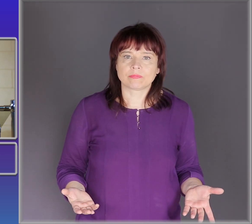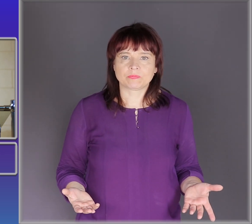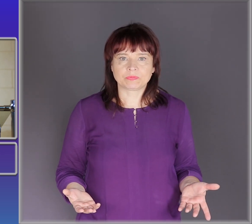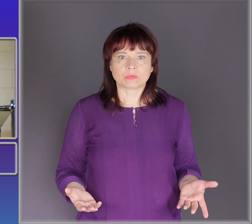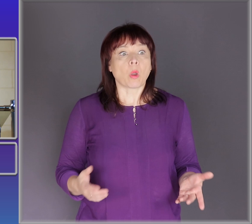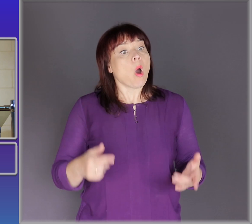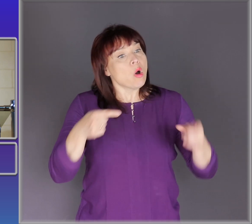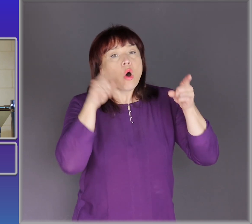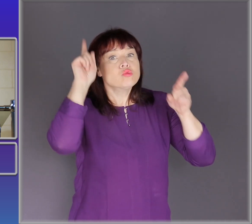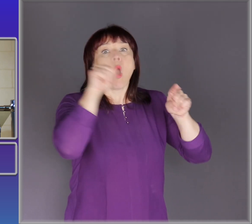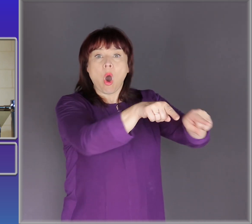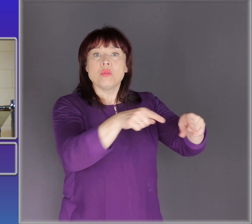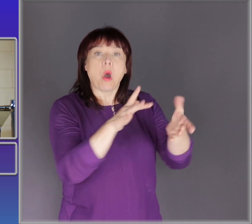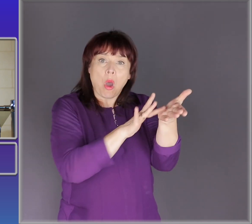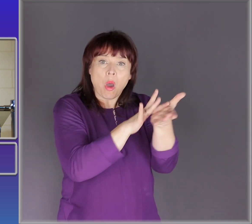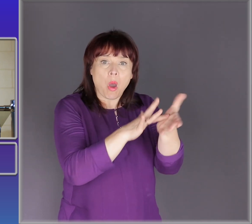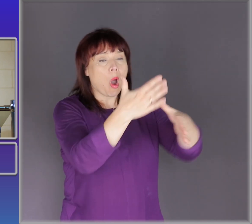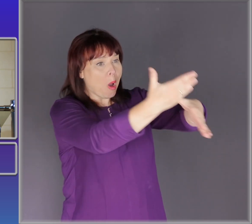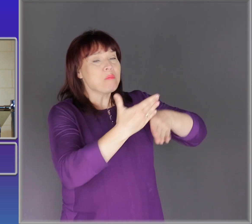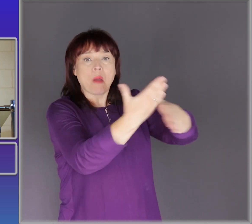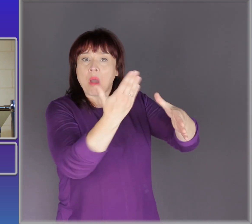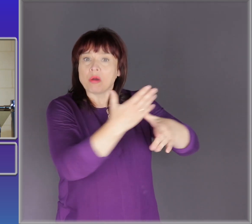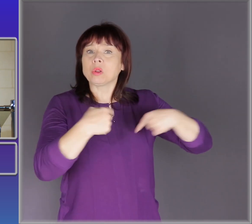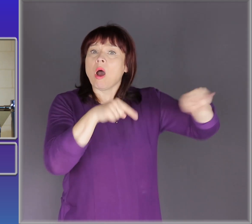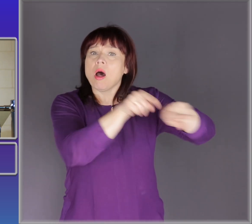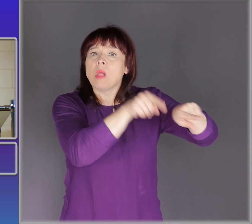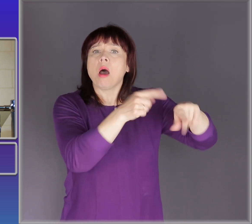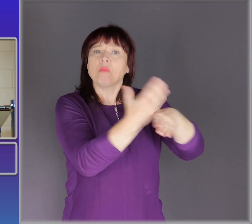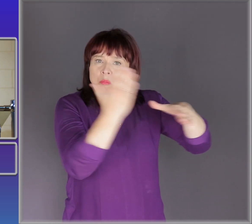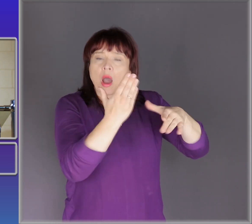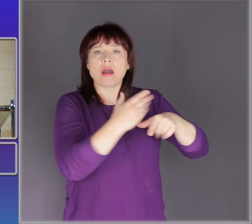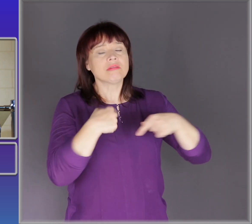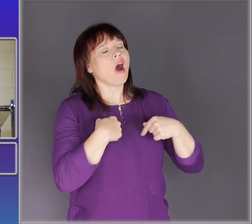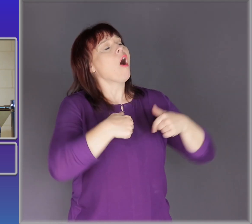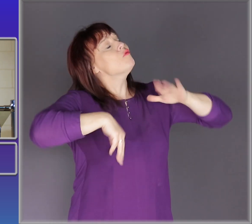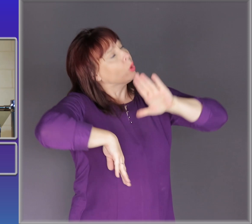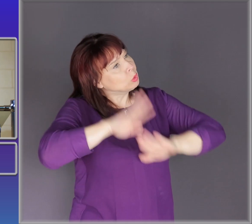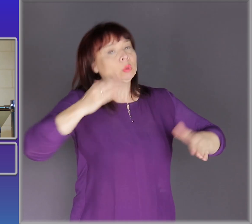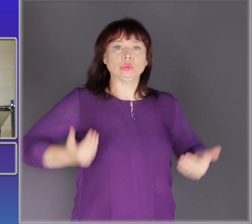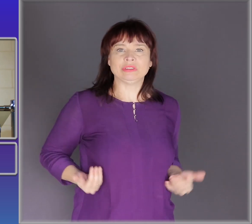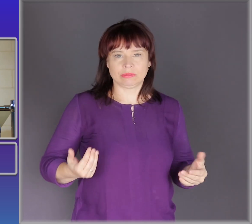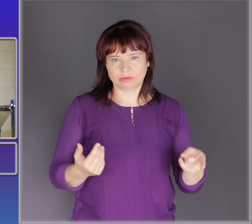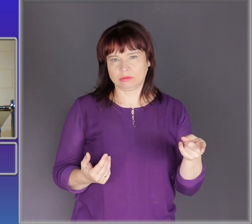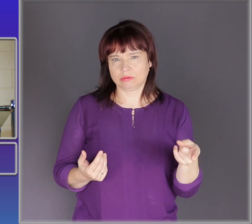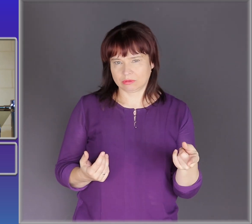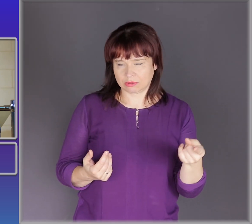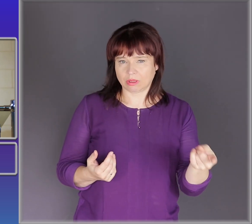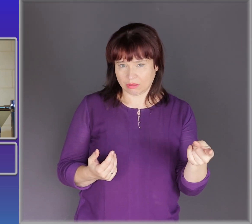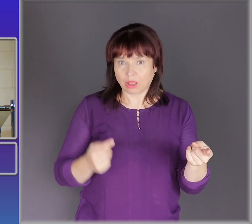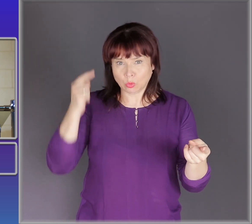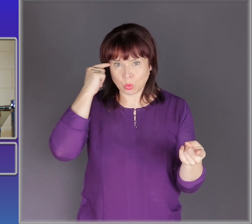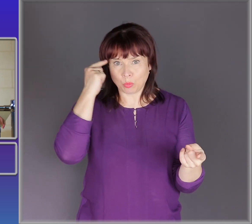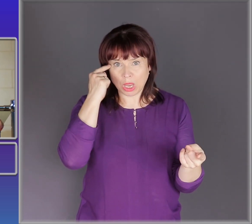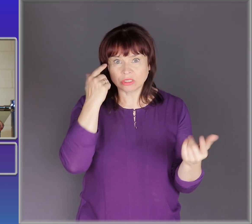кто-то говорит но это помогло посмотреть мы пошли по загадали там кто-то превратил и стала лучше это